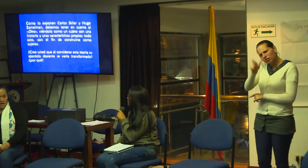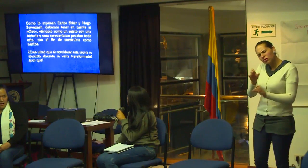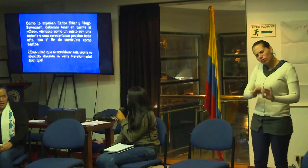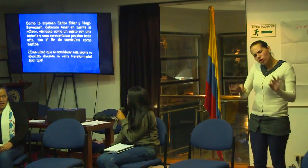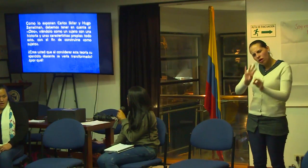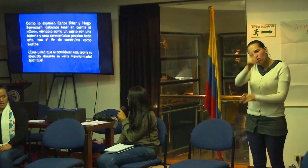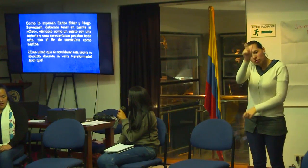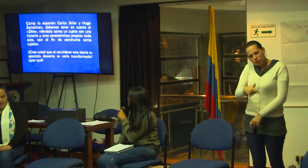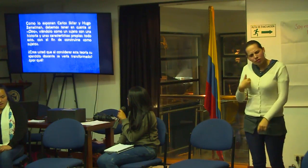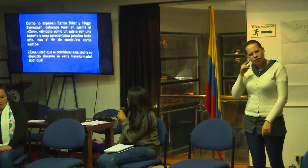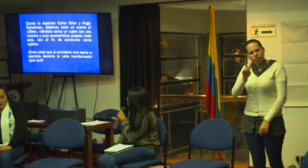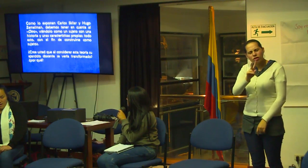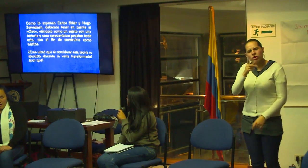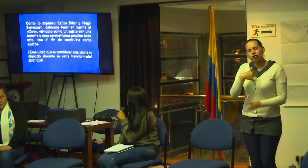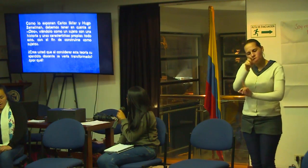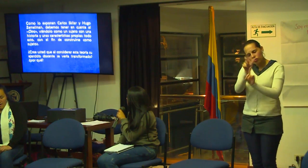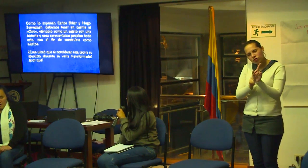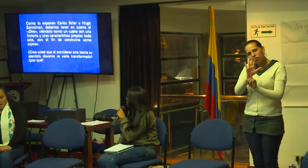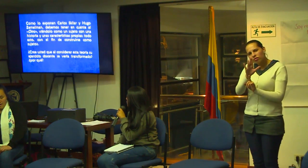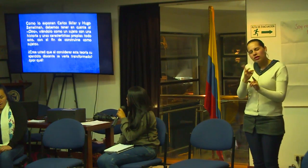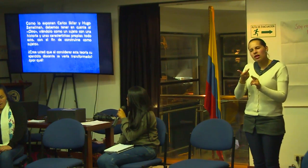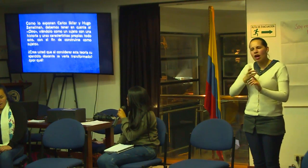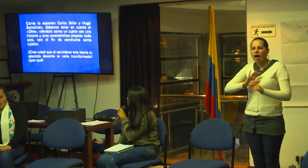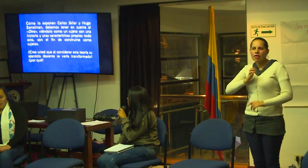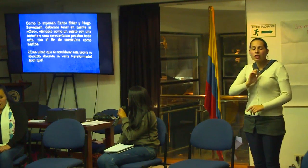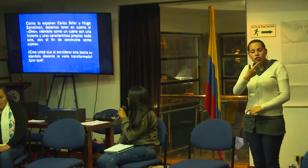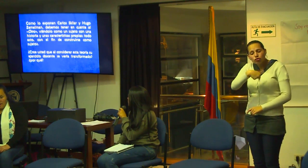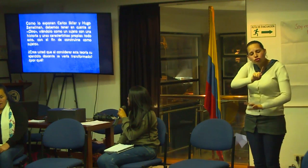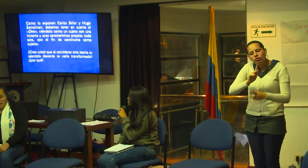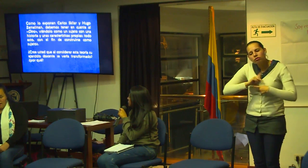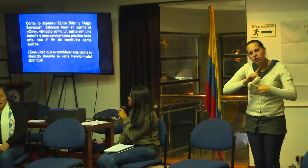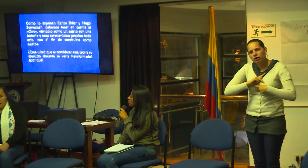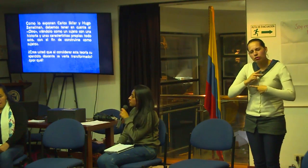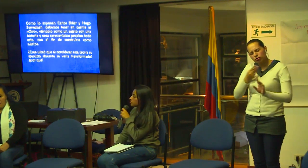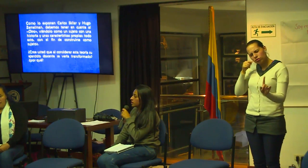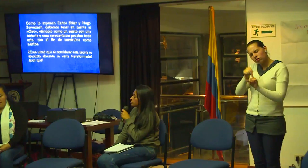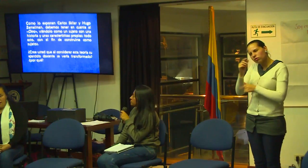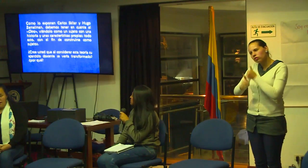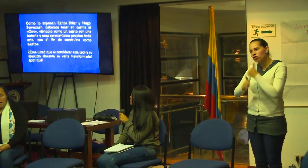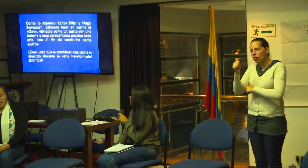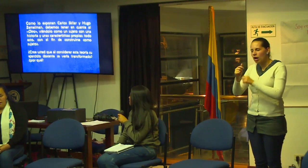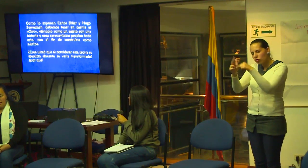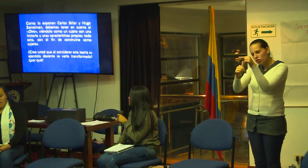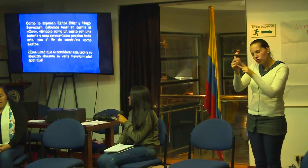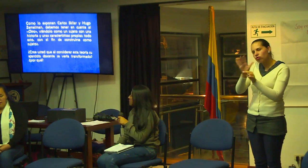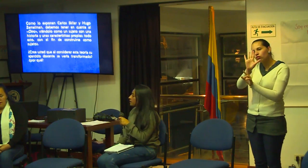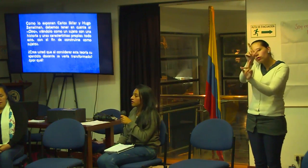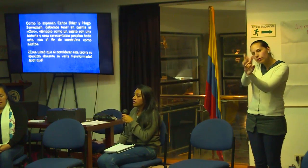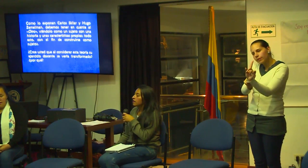historia y unas características propias. Todo esto con el fin de construirse como sujetos.